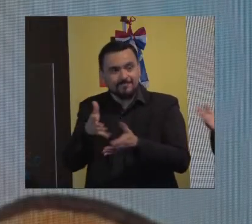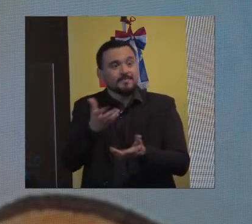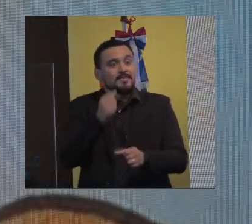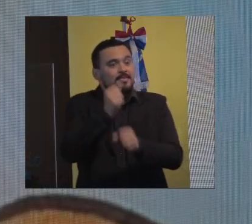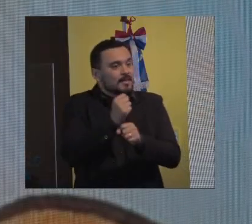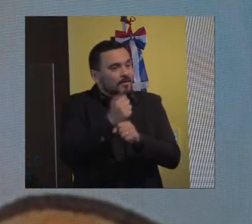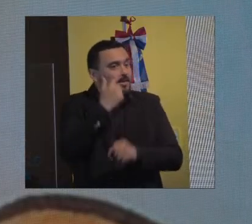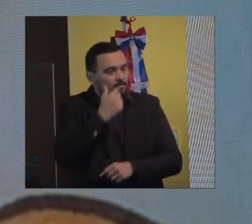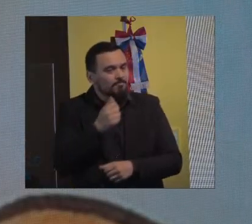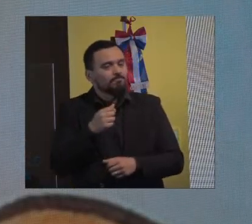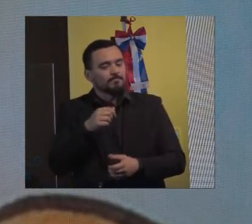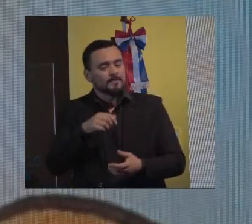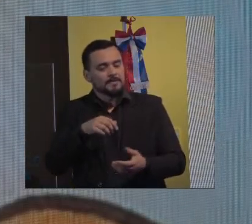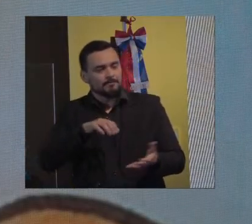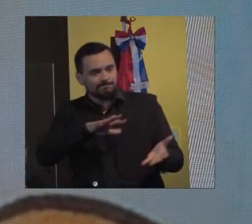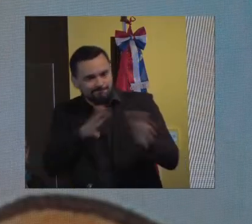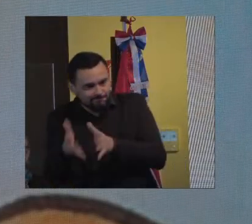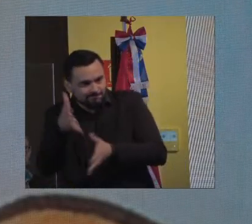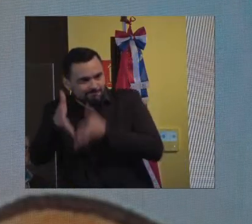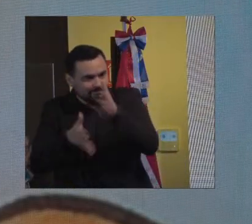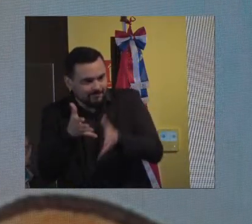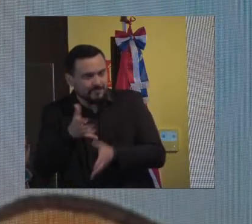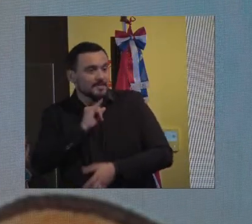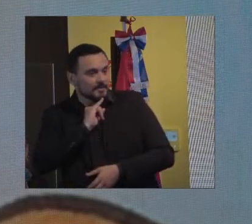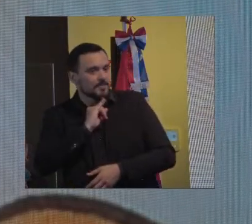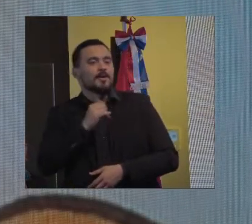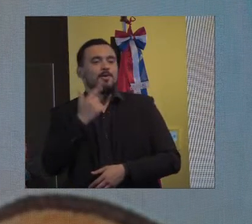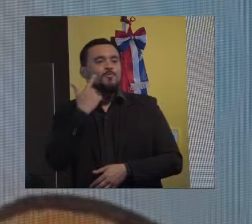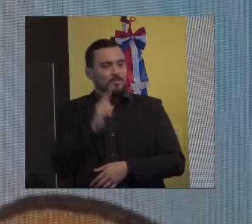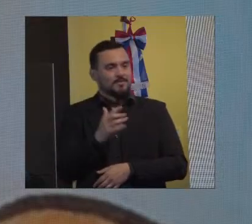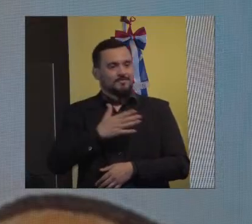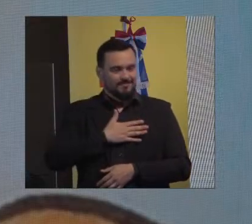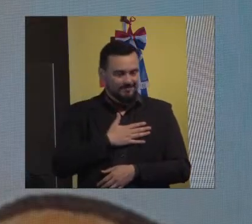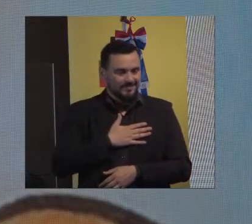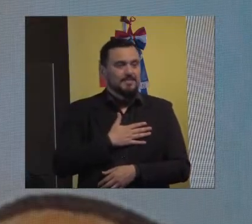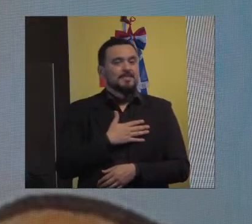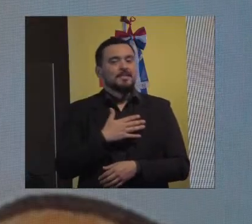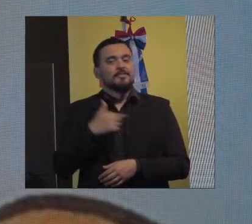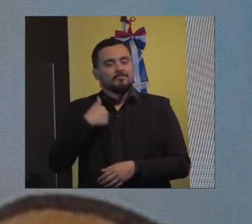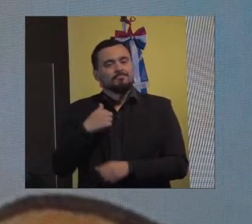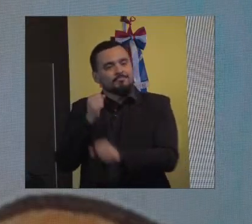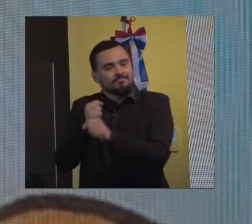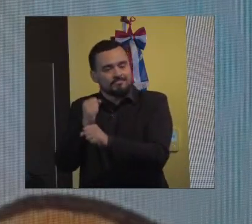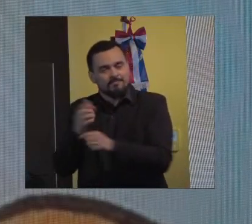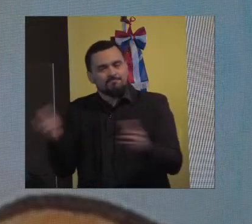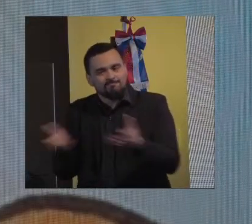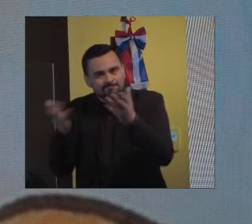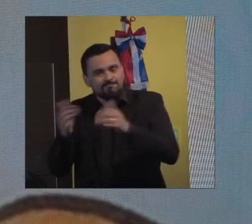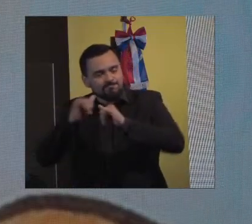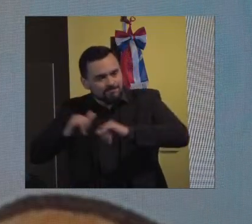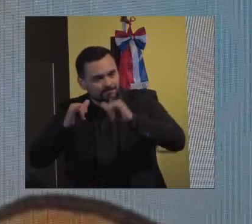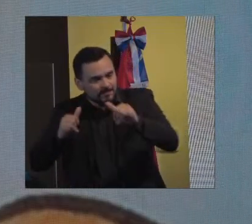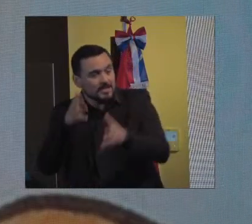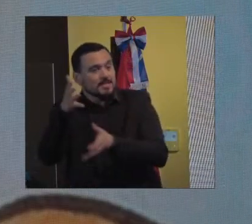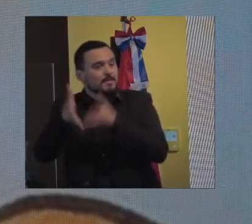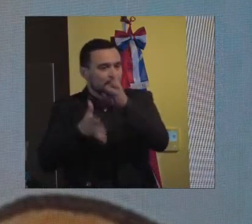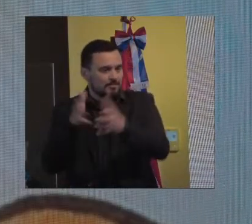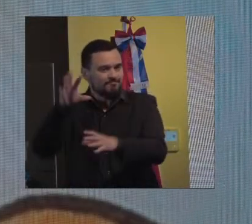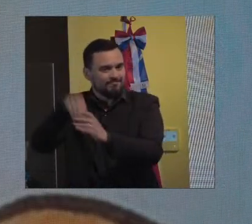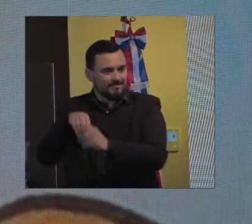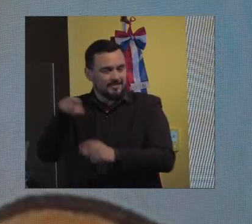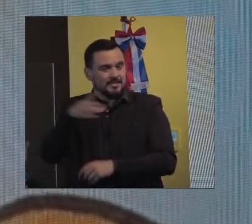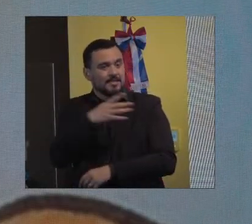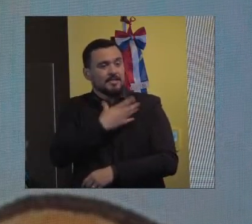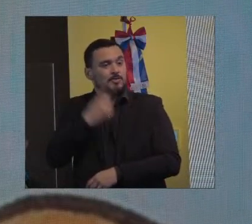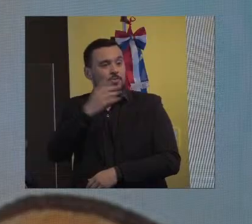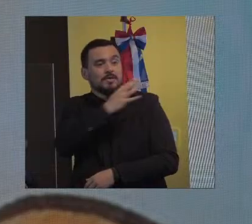Luis Fernández, quien se desempeña como jefe de planificación y promoción de la lengua de señas dentro de la Dirección General